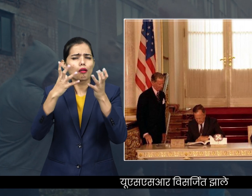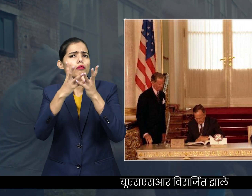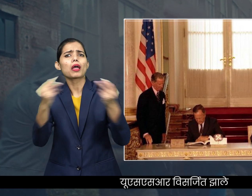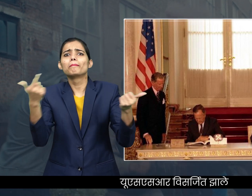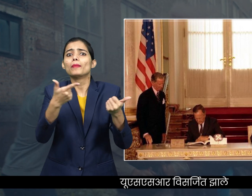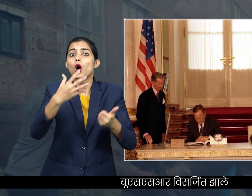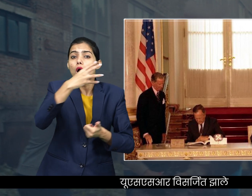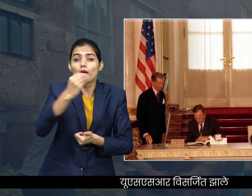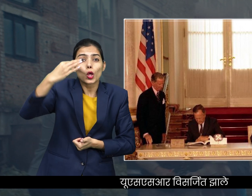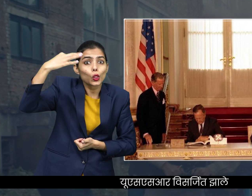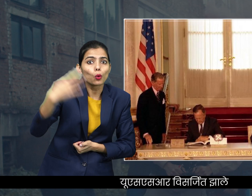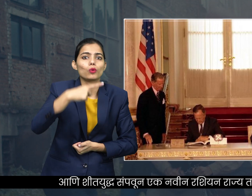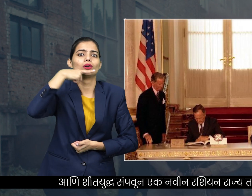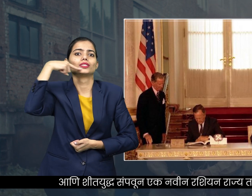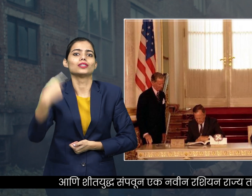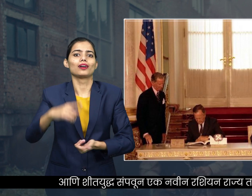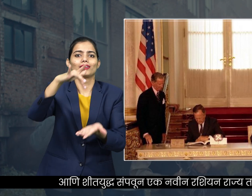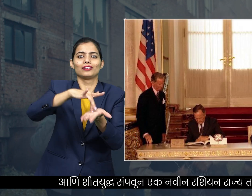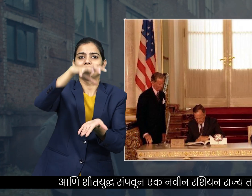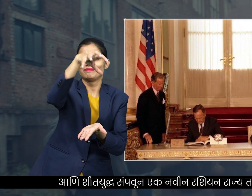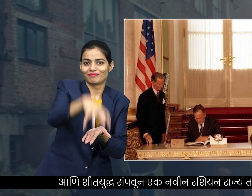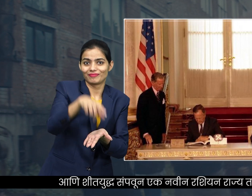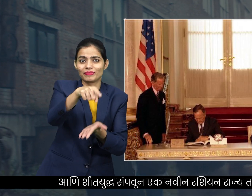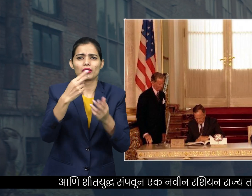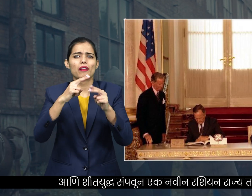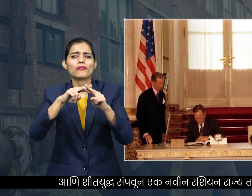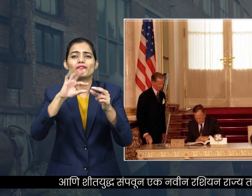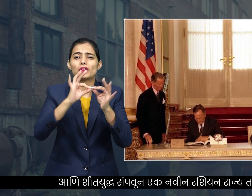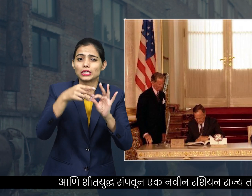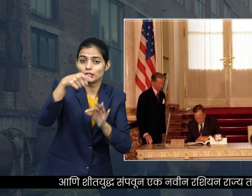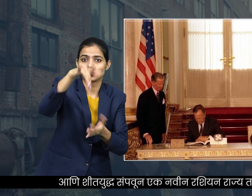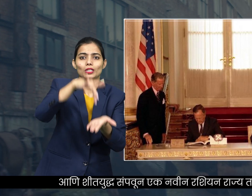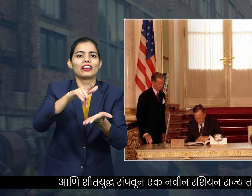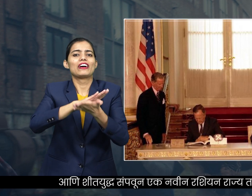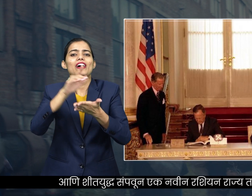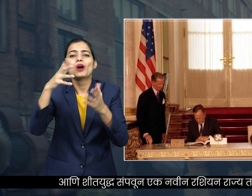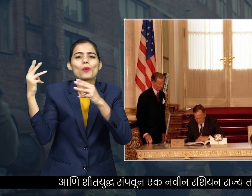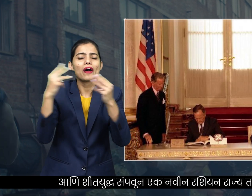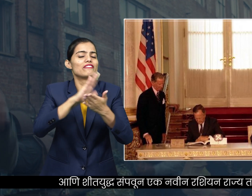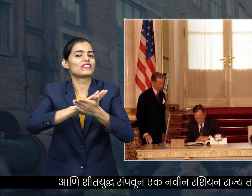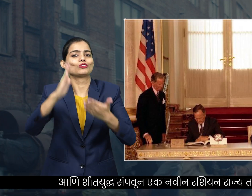USSR विसर्जित झालं आणि शीतयुद्ध संपवून एक नवीन रशियन राज्य तयार झालं.